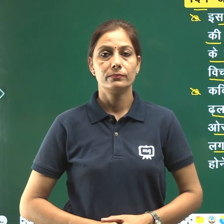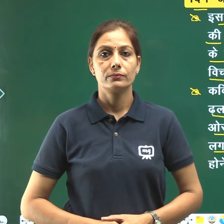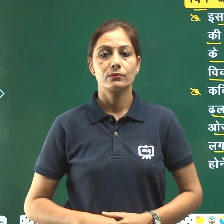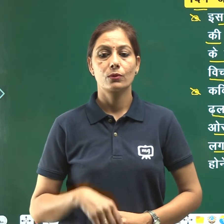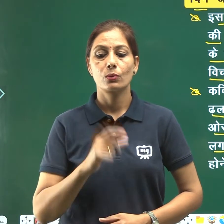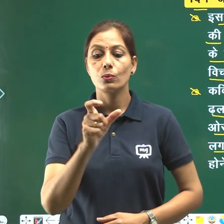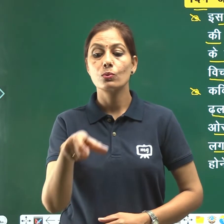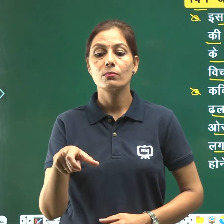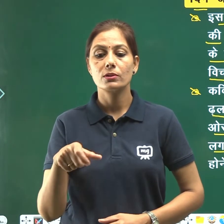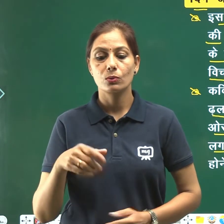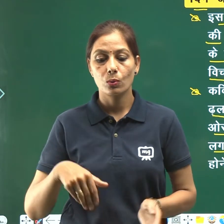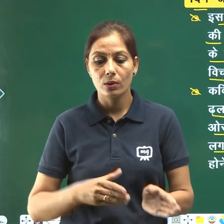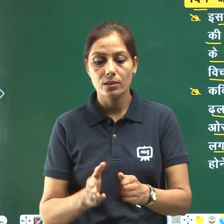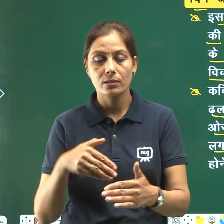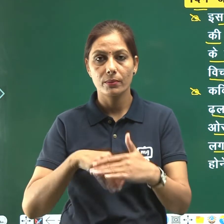उसे रास्ते में